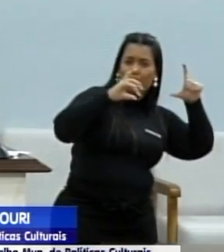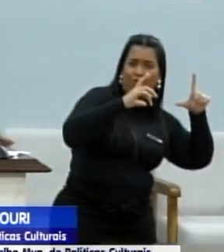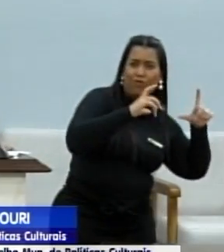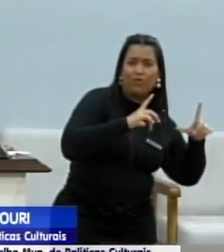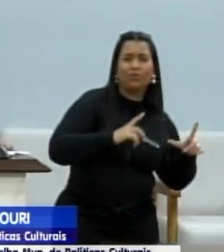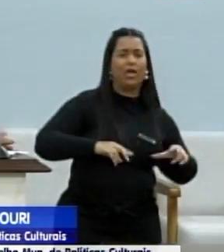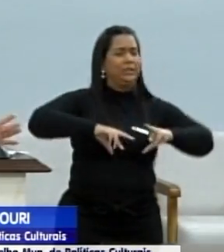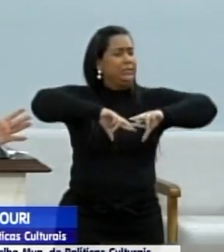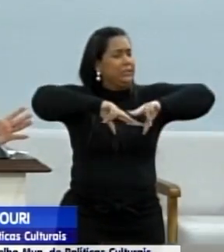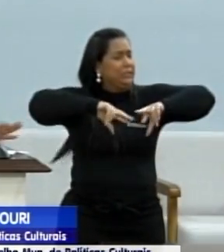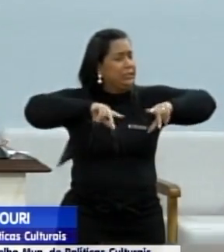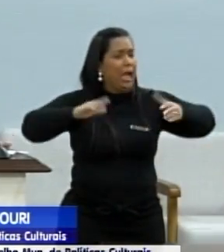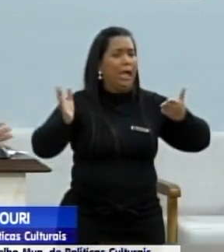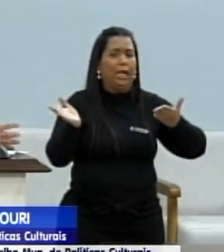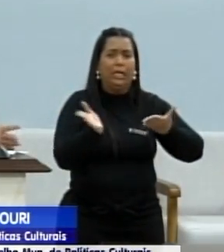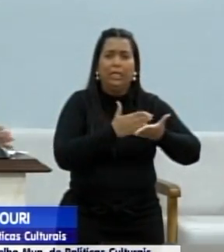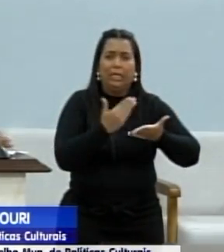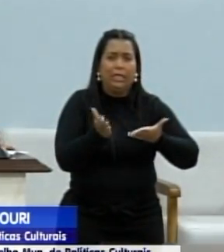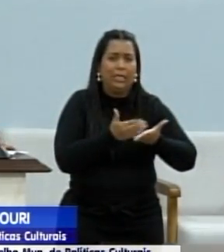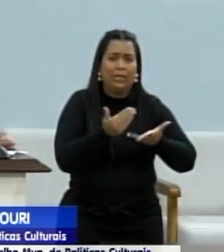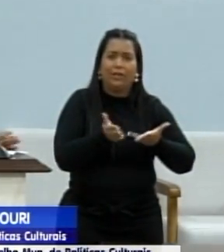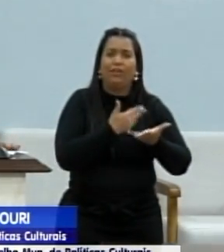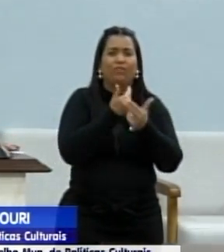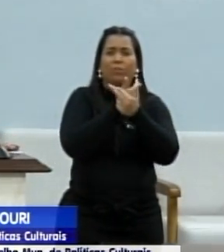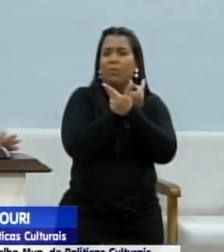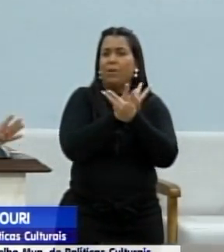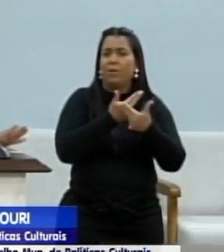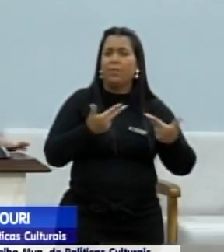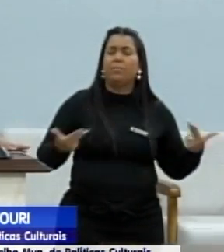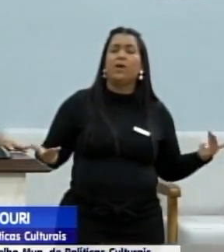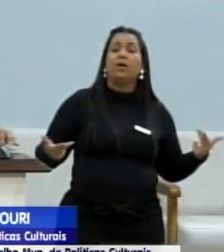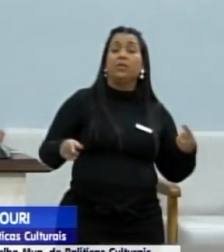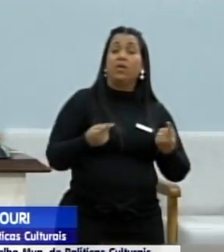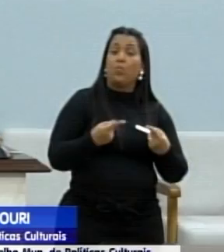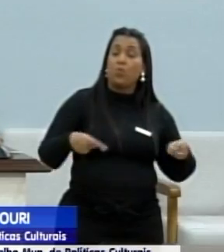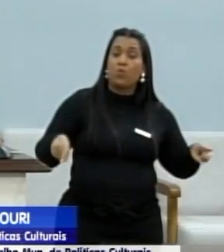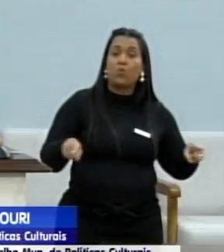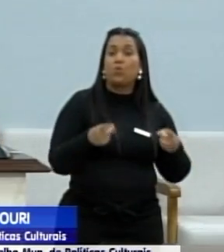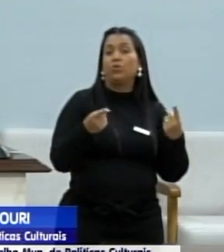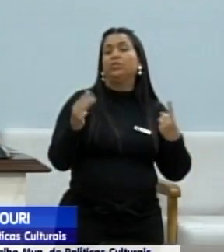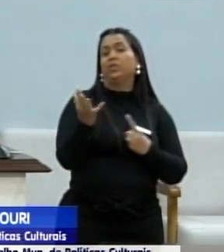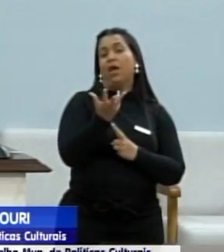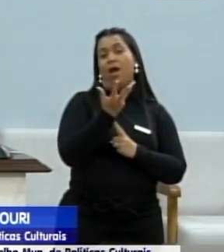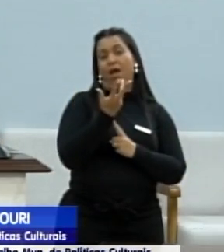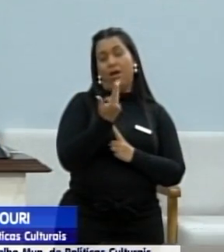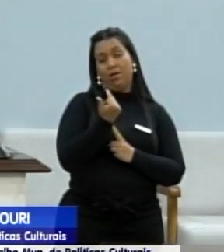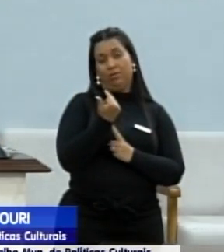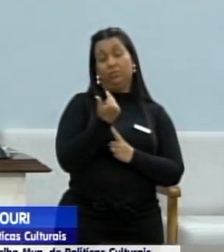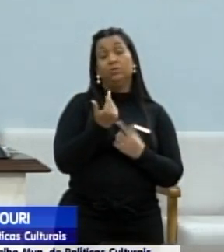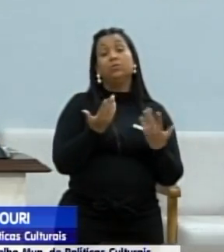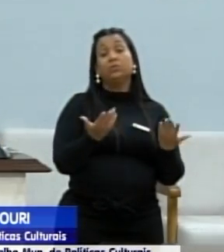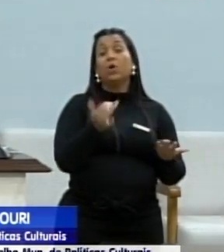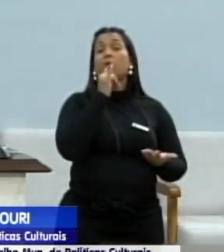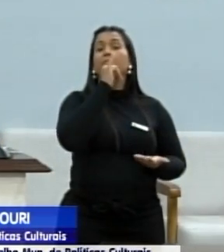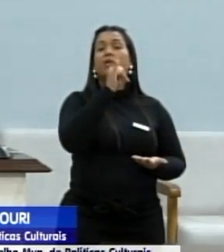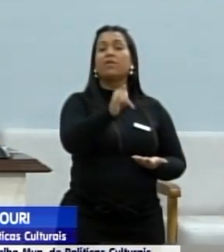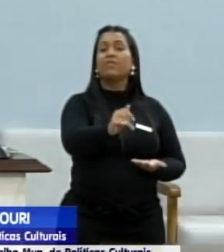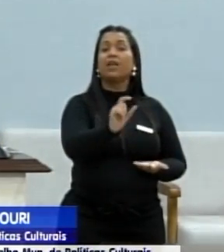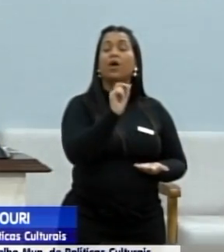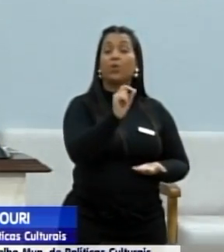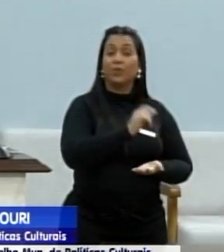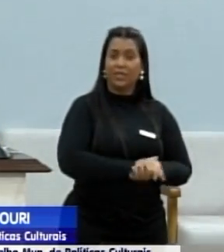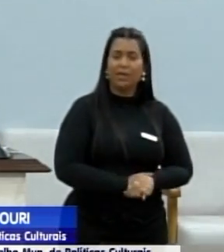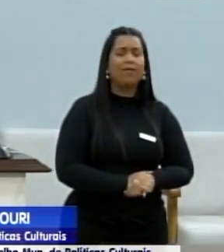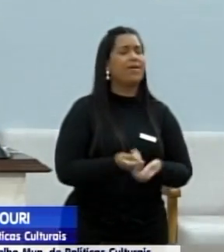multimeios, literatura e livro, moda têxtil e gastronomia, música, teatro e arte circense. Isso tudo para dizer, né, que